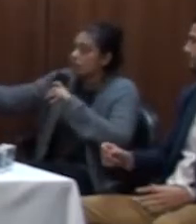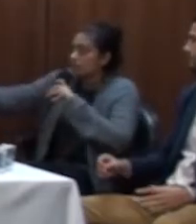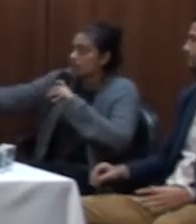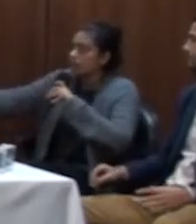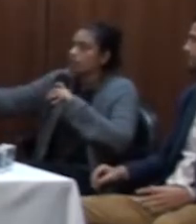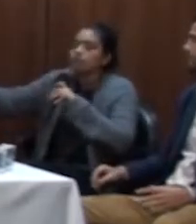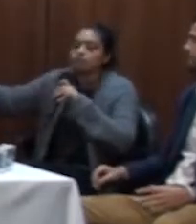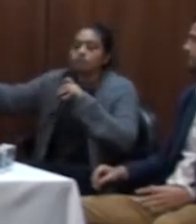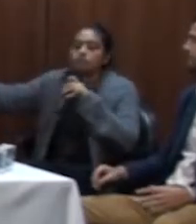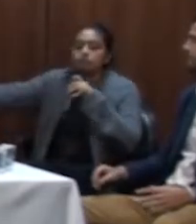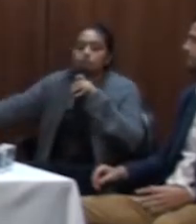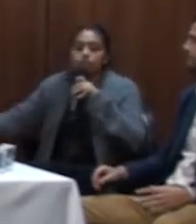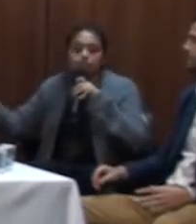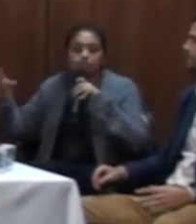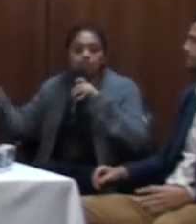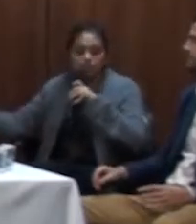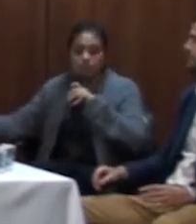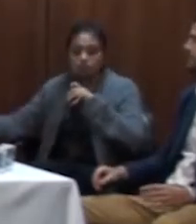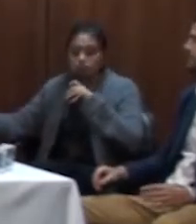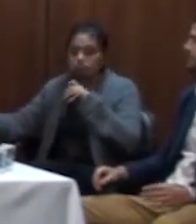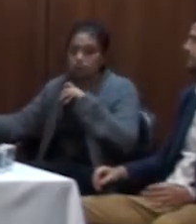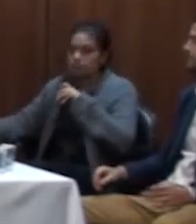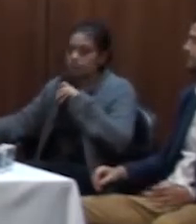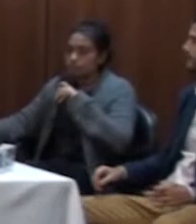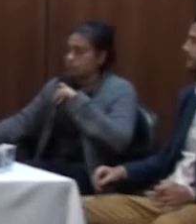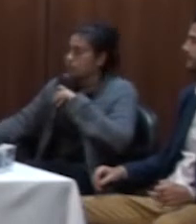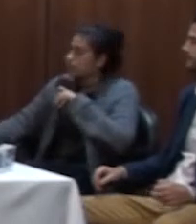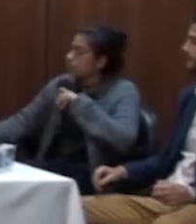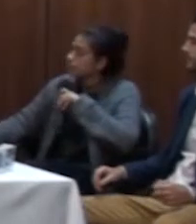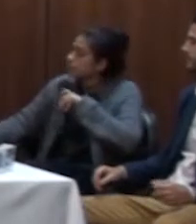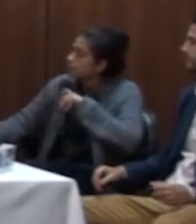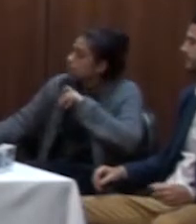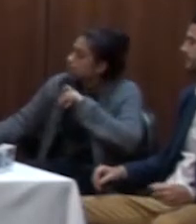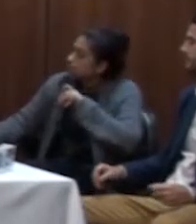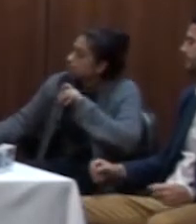seria esse comitê que estaria gerindo o processo transexualizador.